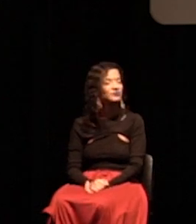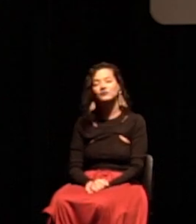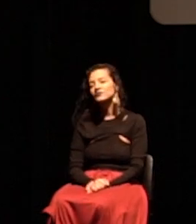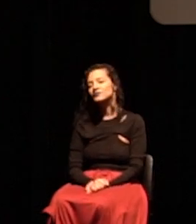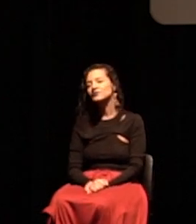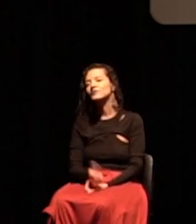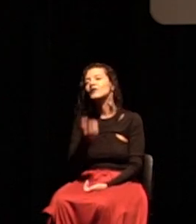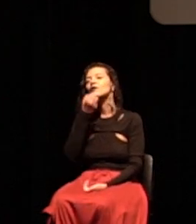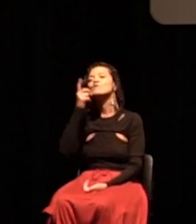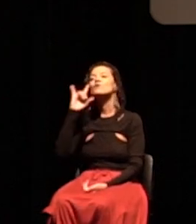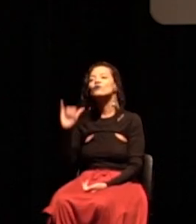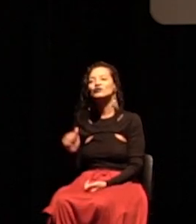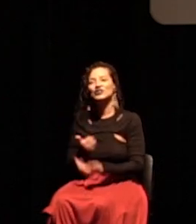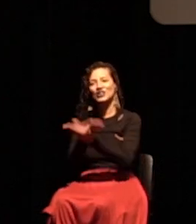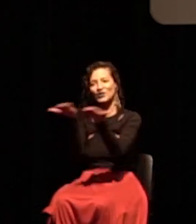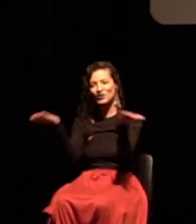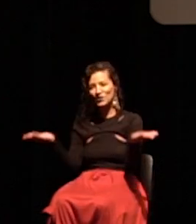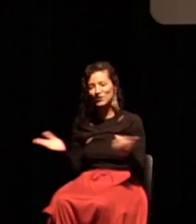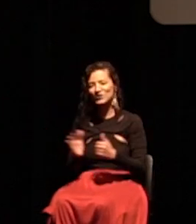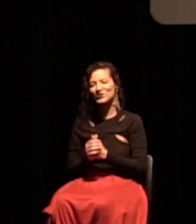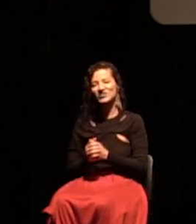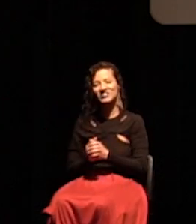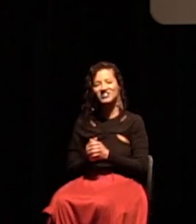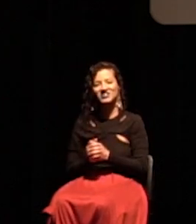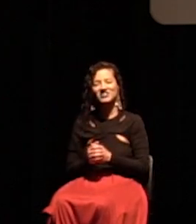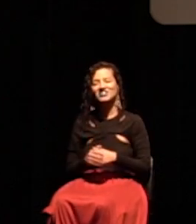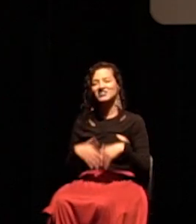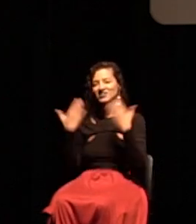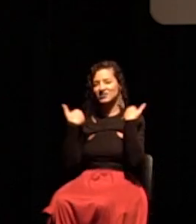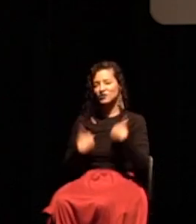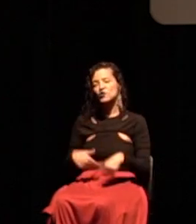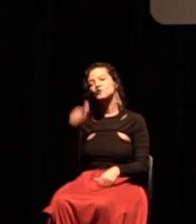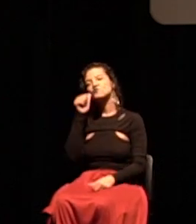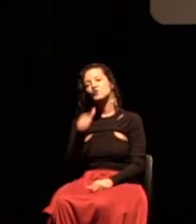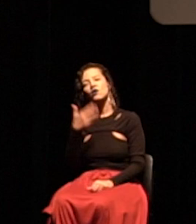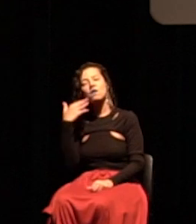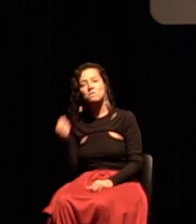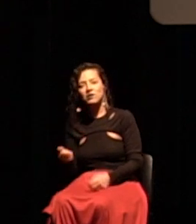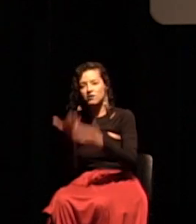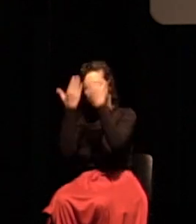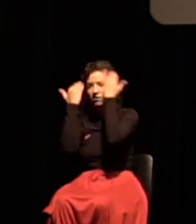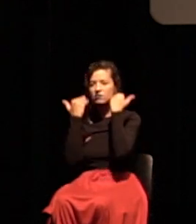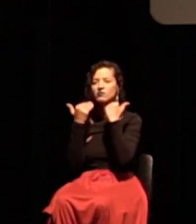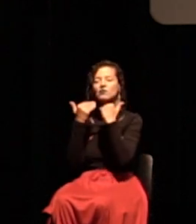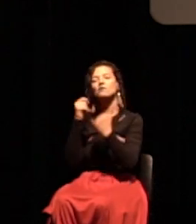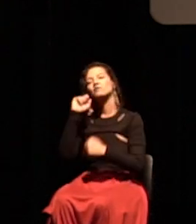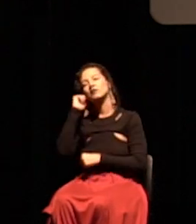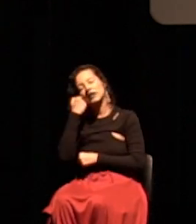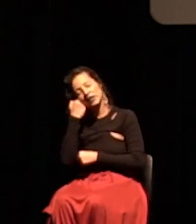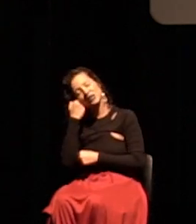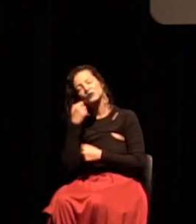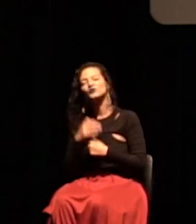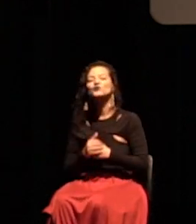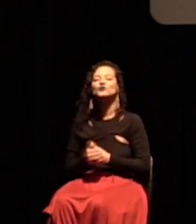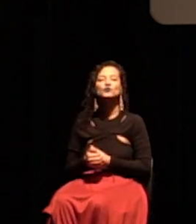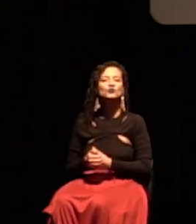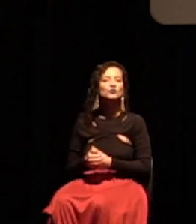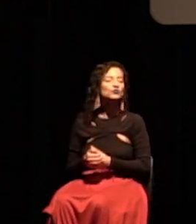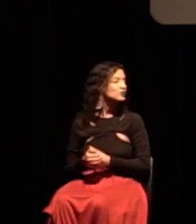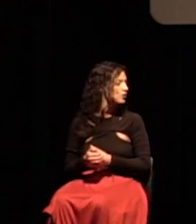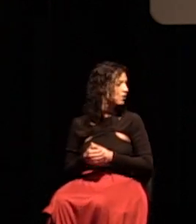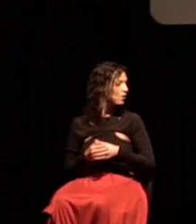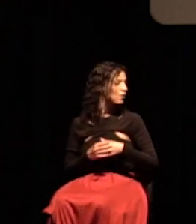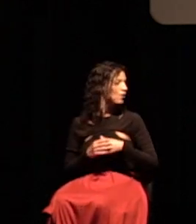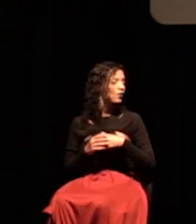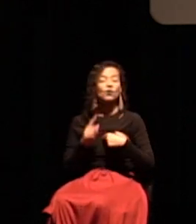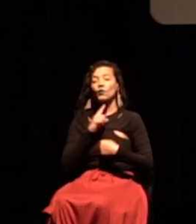Bom dia a todos. Eu sou uma mulher branca, cabelos pretos, com um colar geométrico